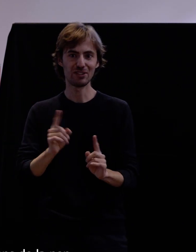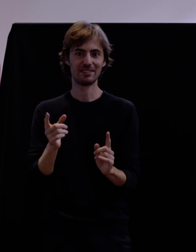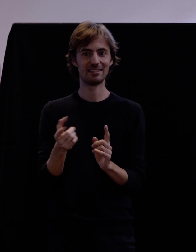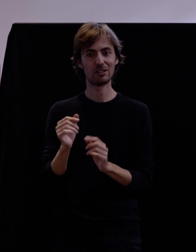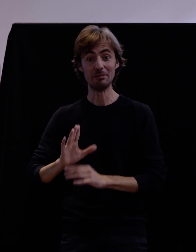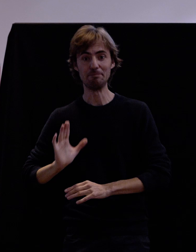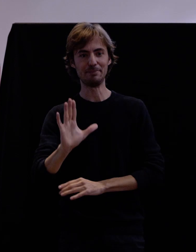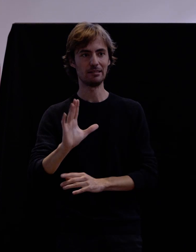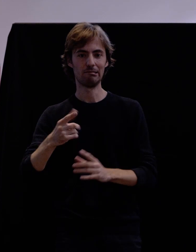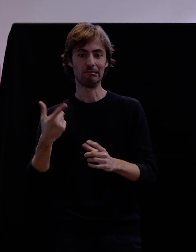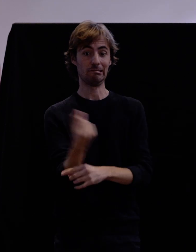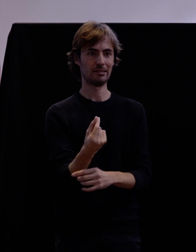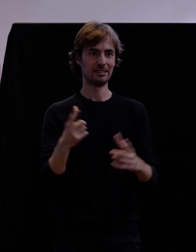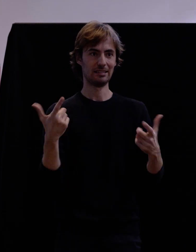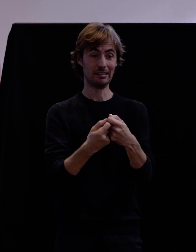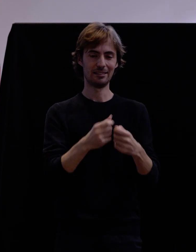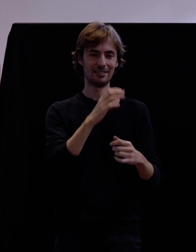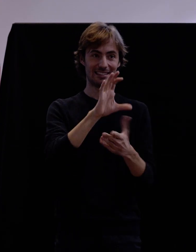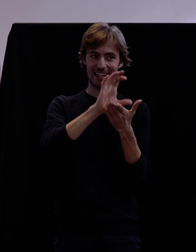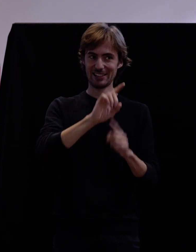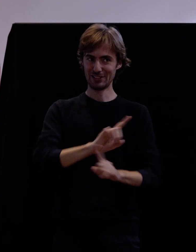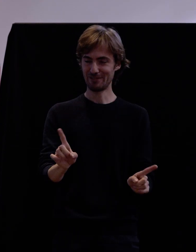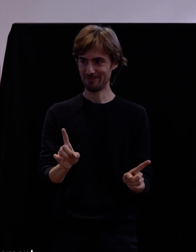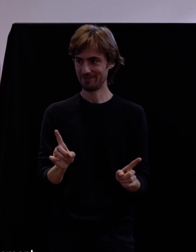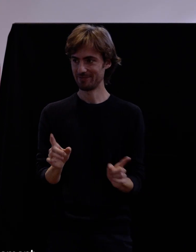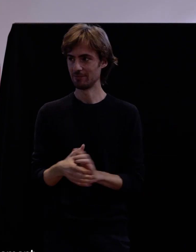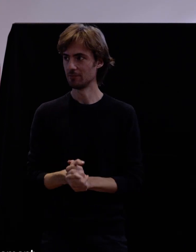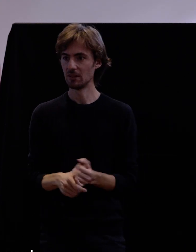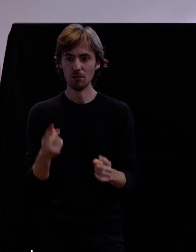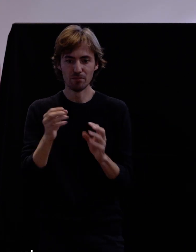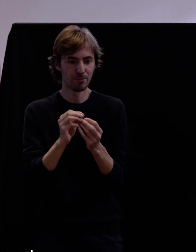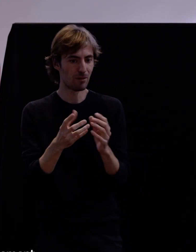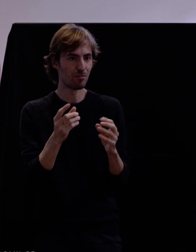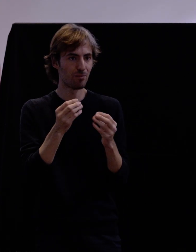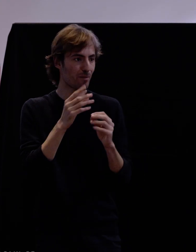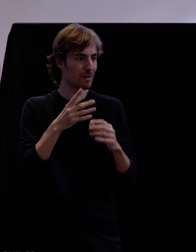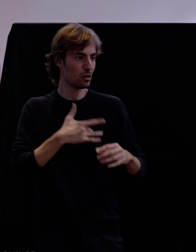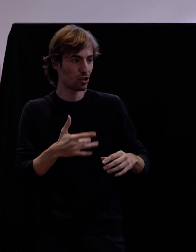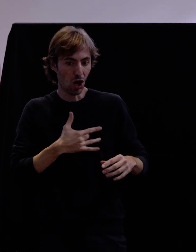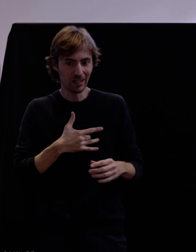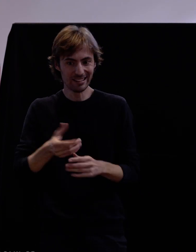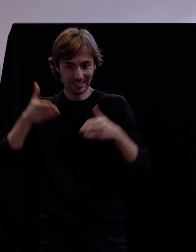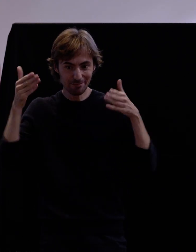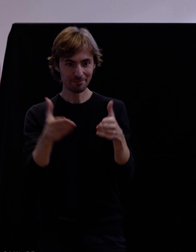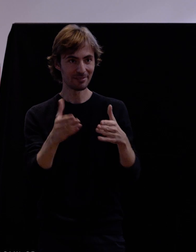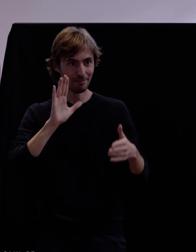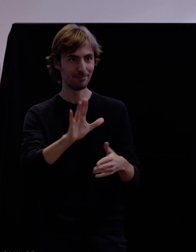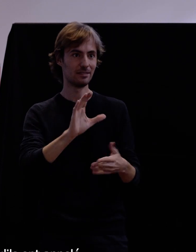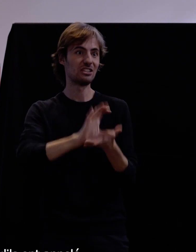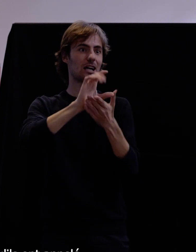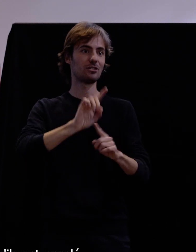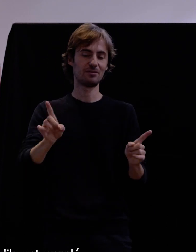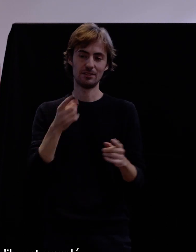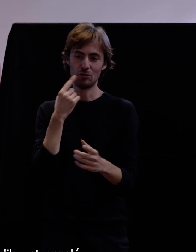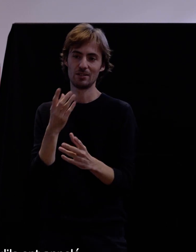du charge, parce que dans beaucoup d'anomalies génétiques, vous avez des difficultés de développement, des cardiopathies, etc. Donc c'est pour ça qu'ils ont été classés comme tels.